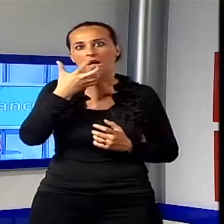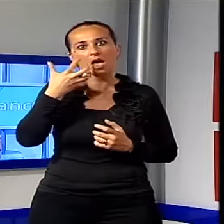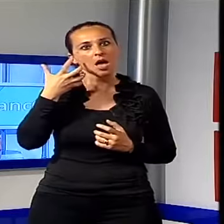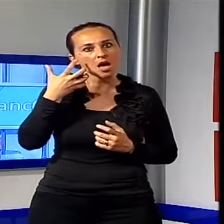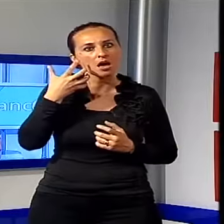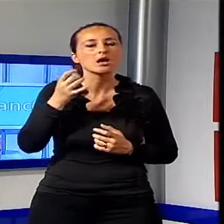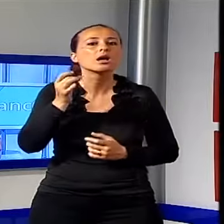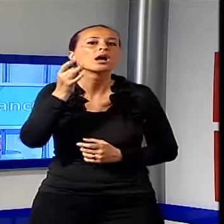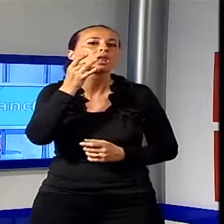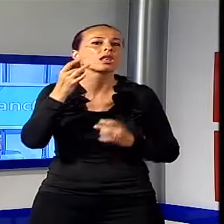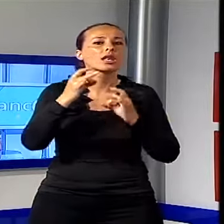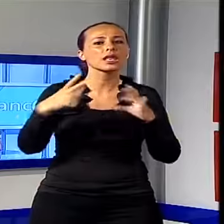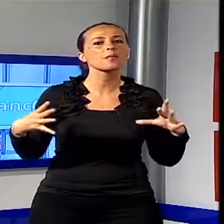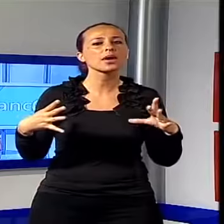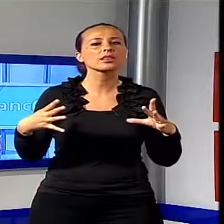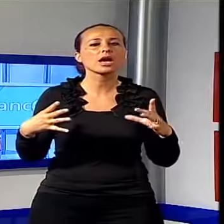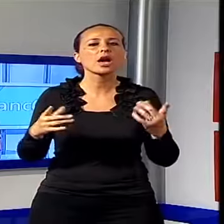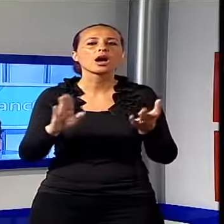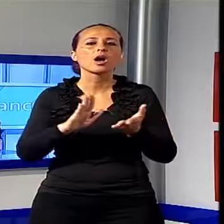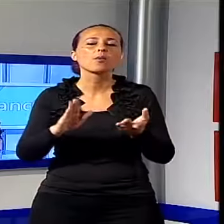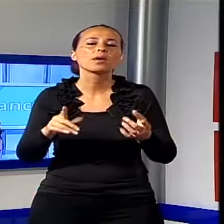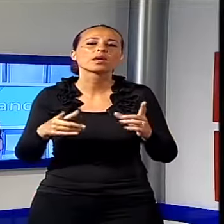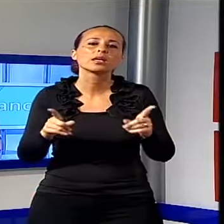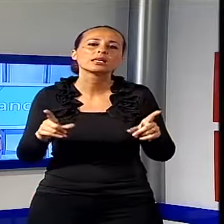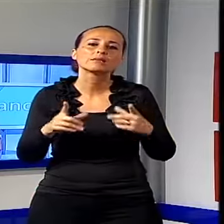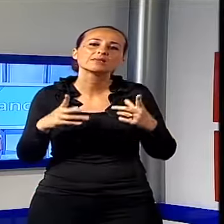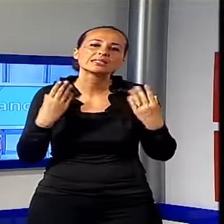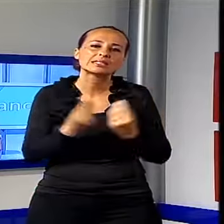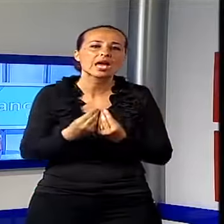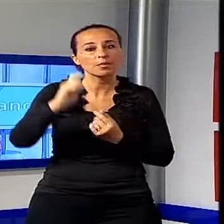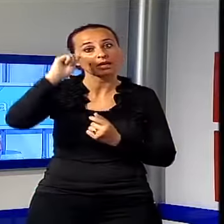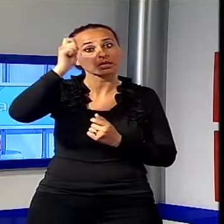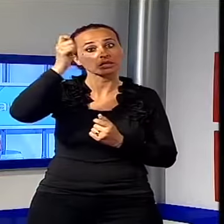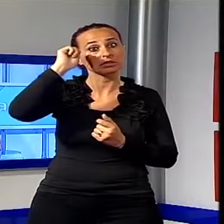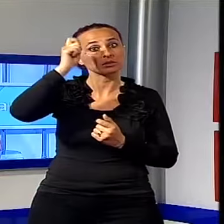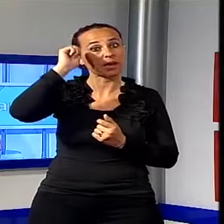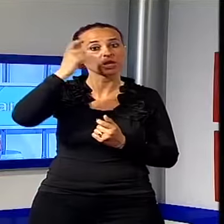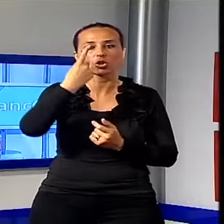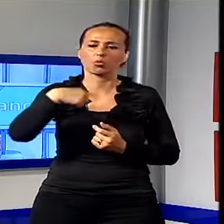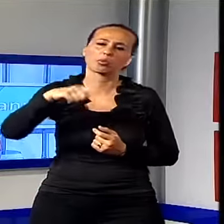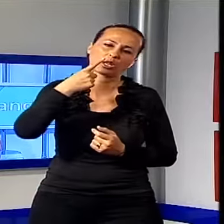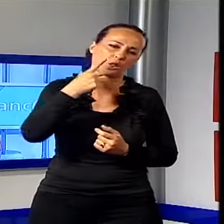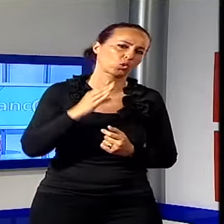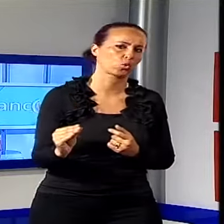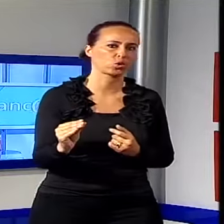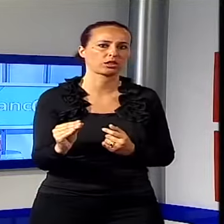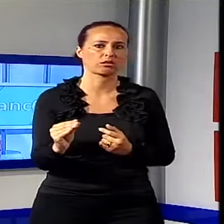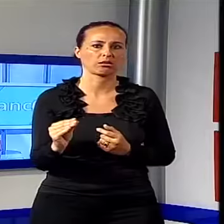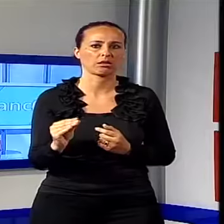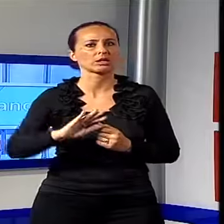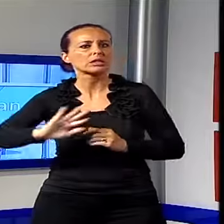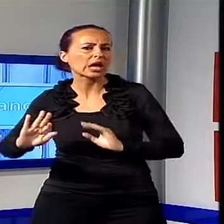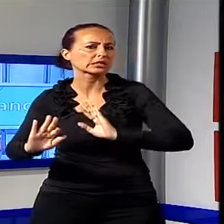libertà si coniuga con la dignità che va a tutti riconosciuta, sia a destra che a sinistra. Una lotta